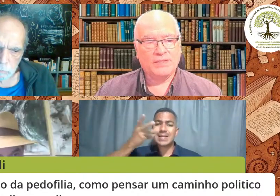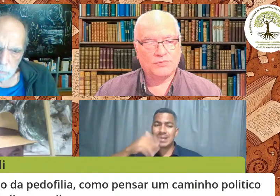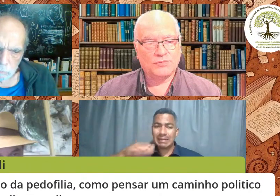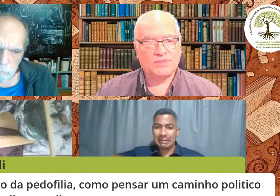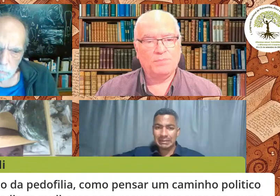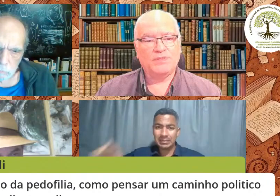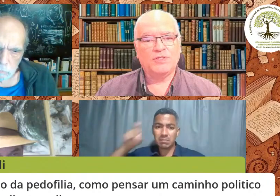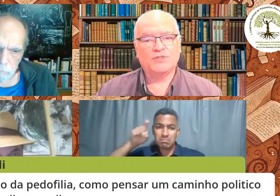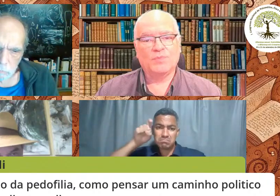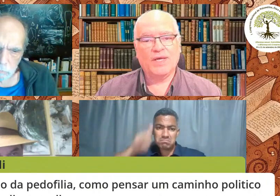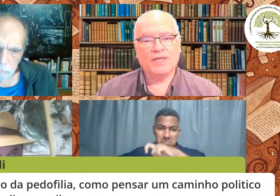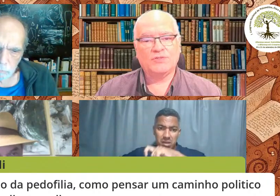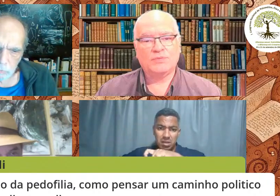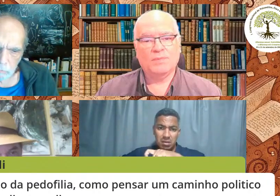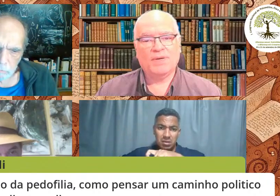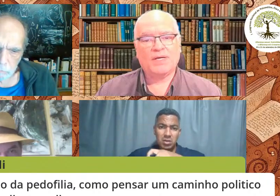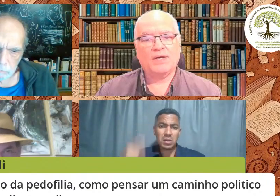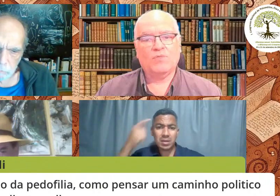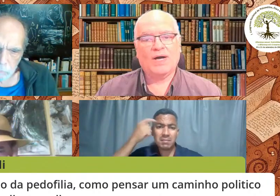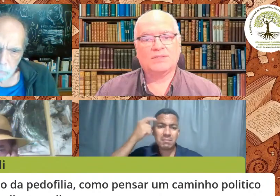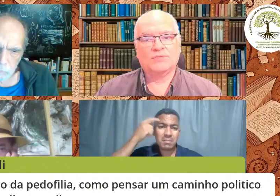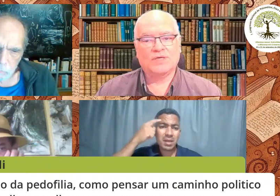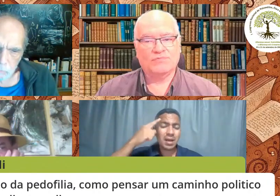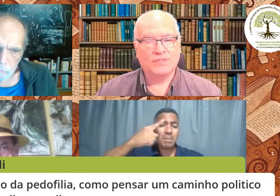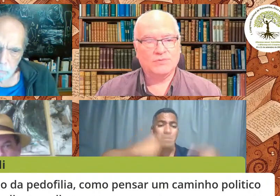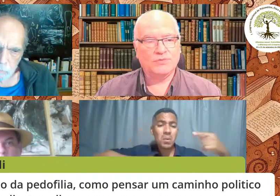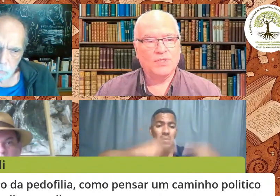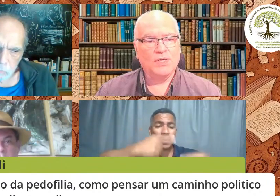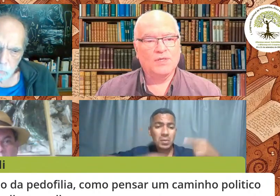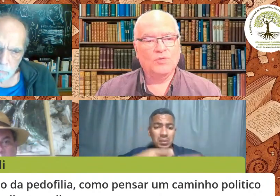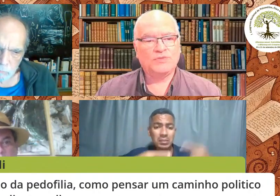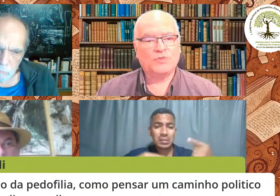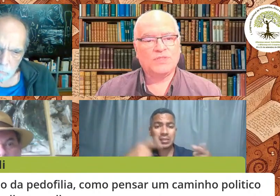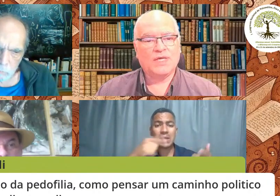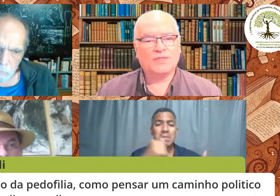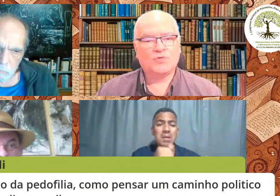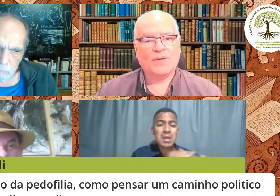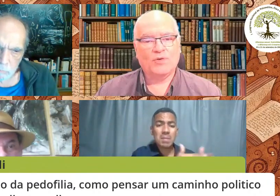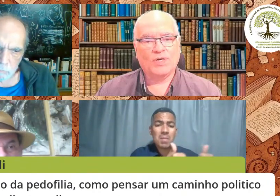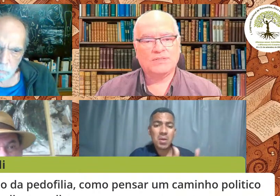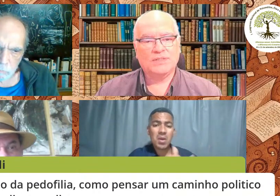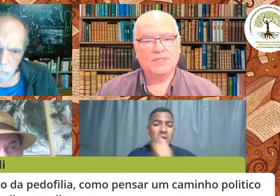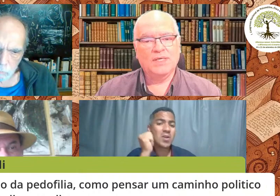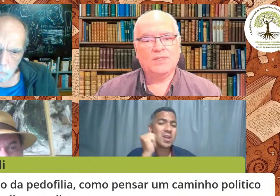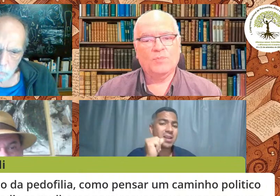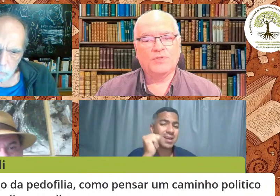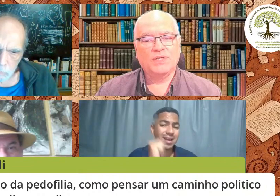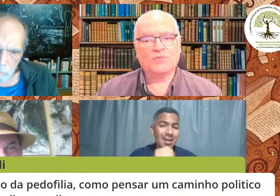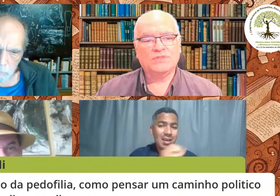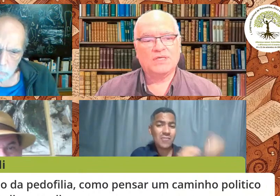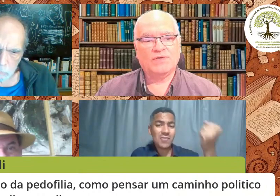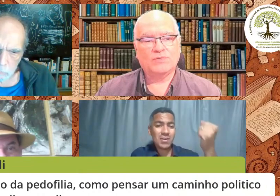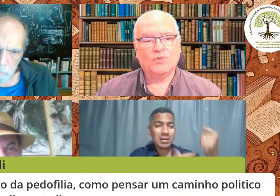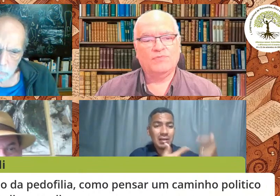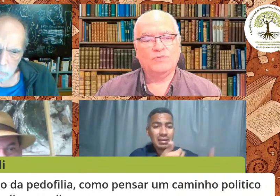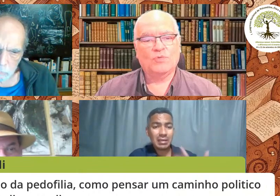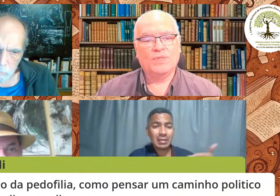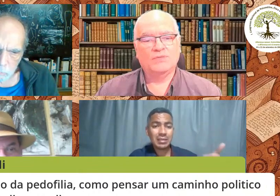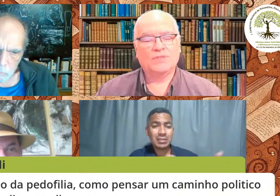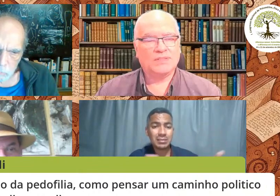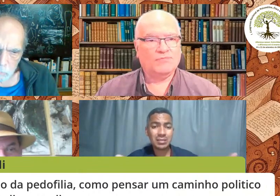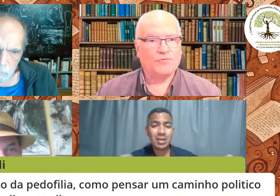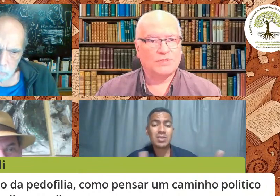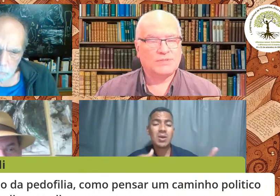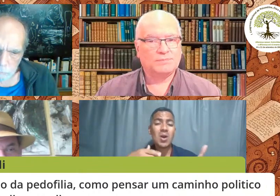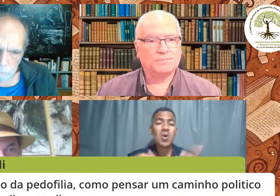para isso, sem pedir às mulheres para recuar seus avanços numa sociedade como a nossa, que o poder conservador vem